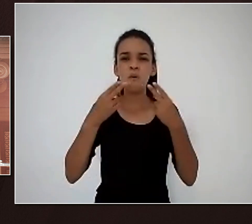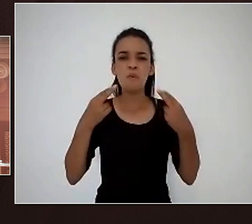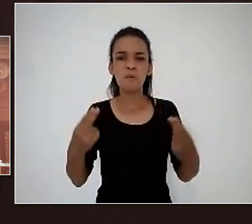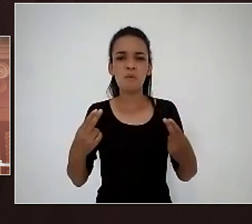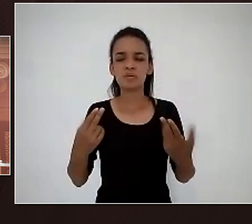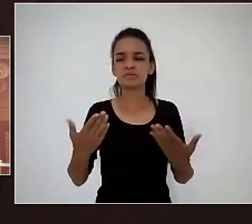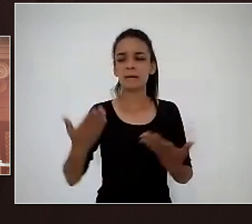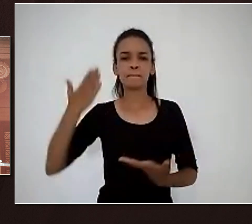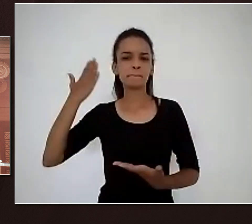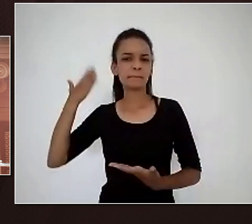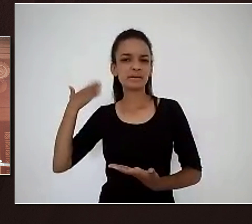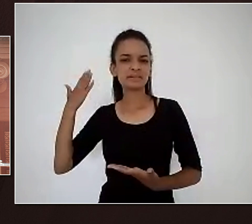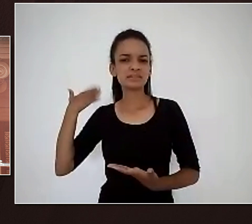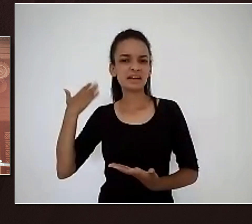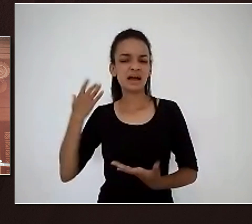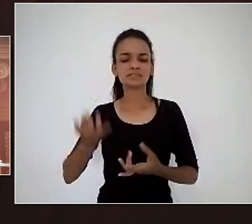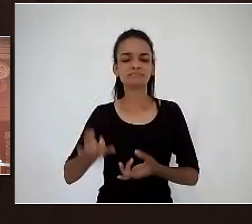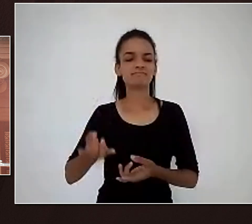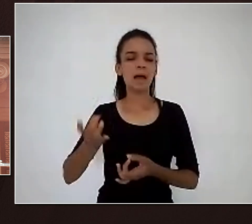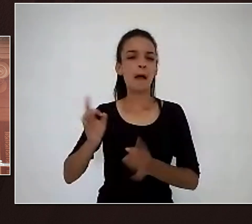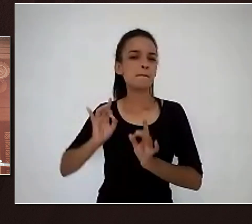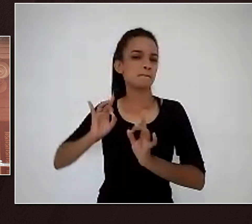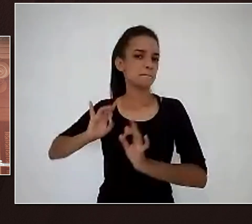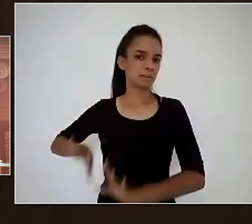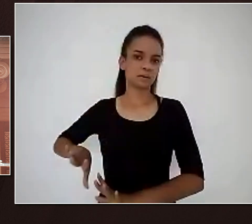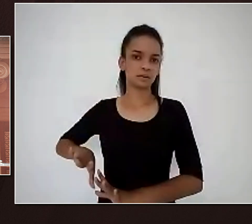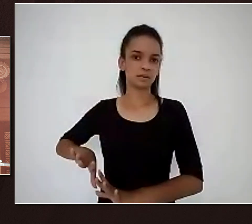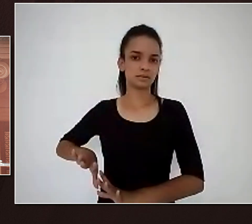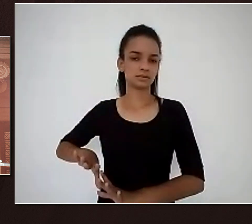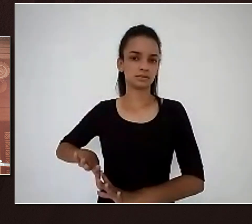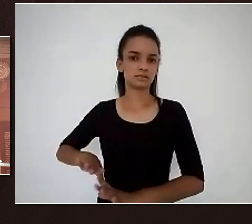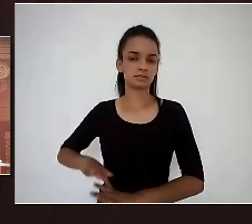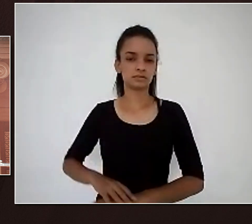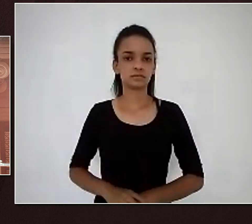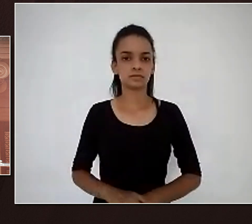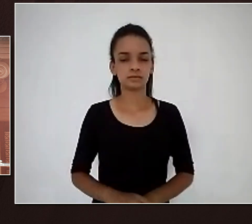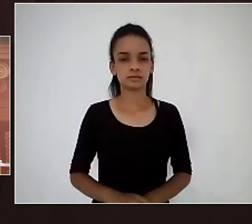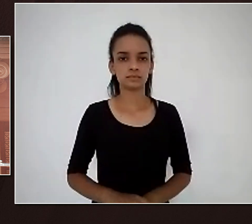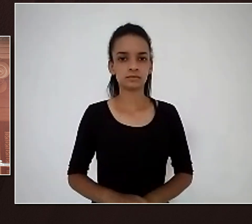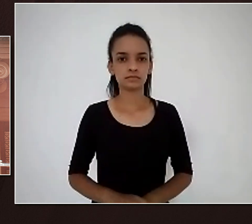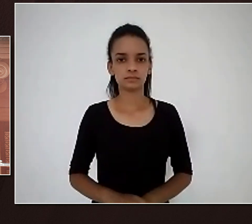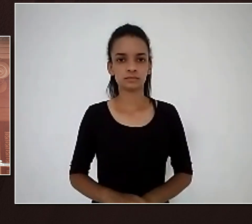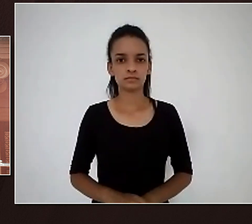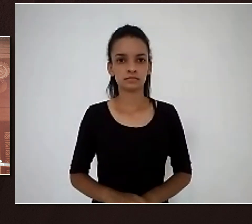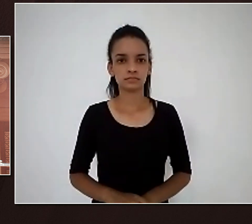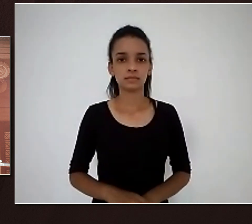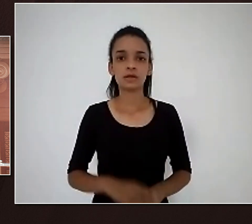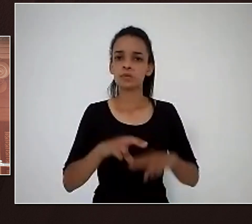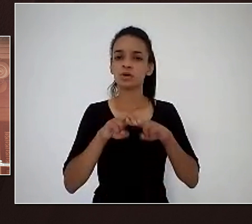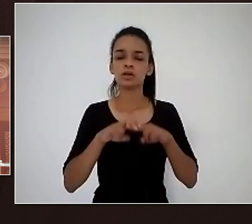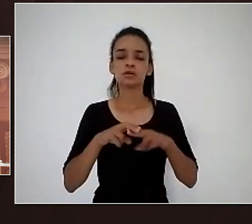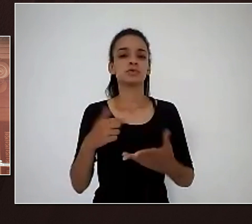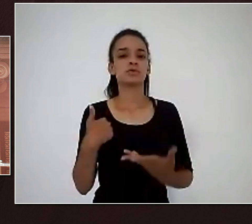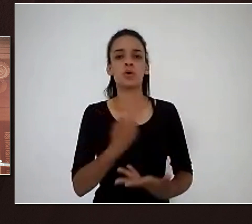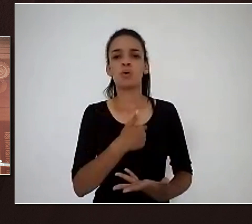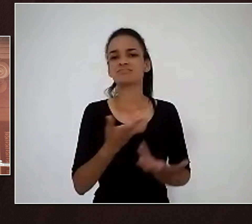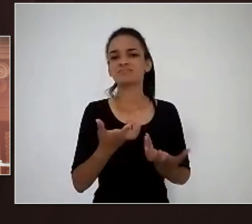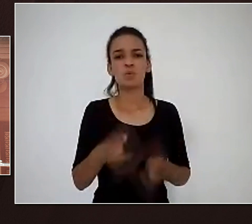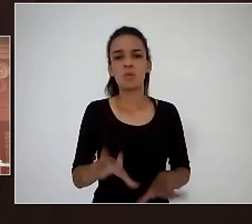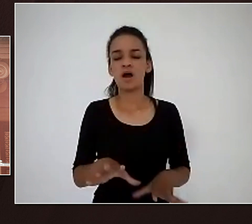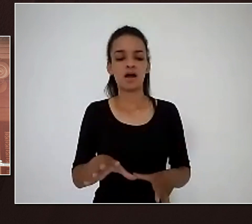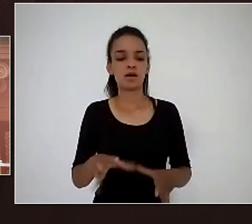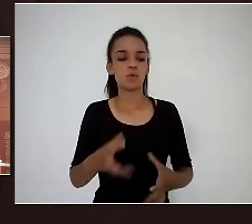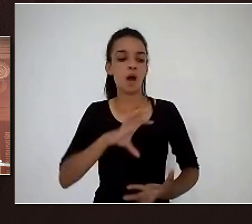está nos dando, né, sabe, nós podemos envelhecer. Então, não queremos perder esse primeiro amor, tá